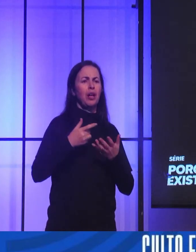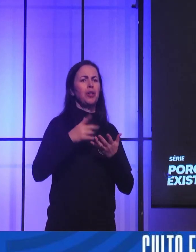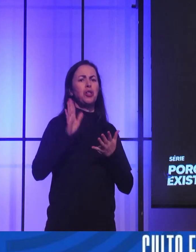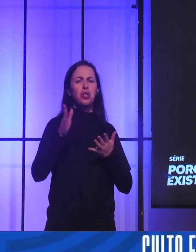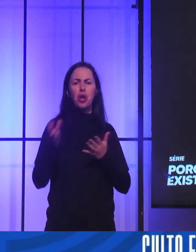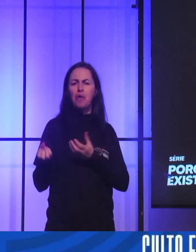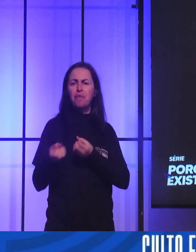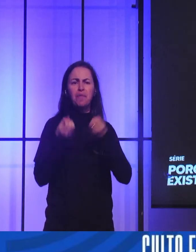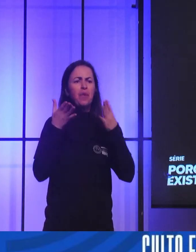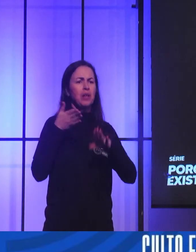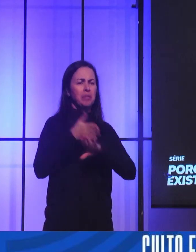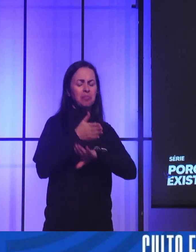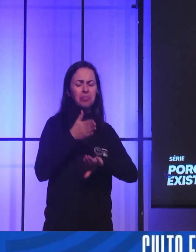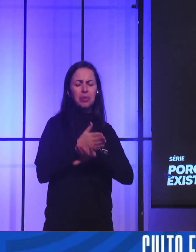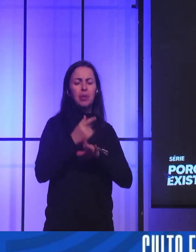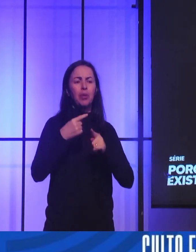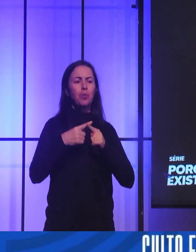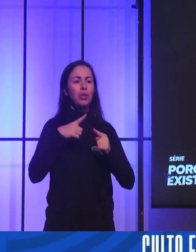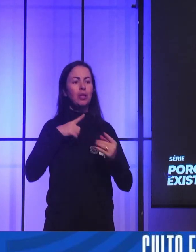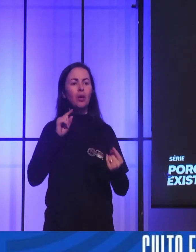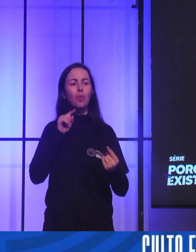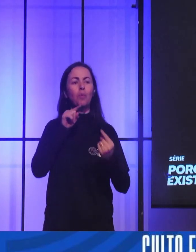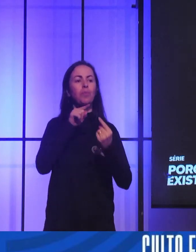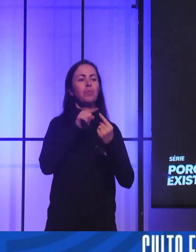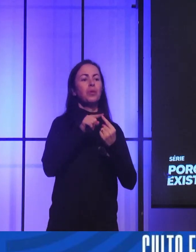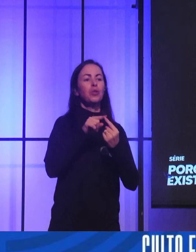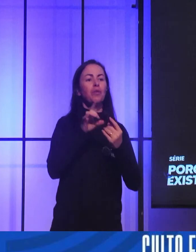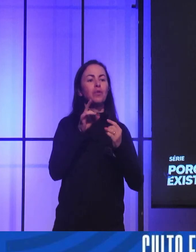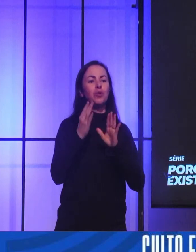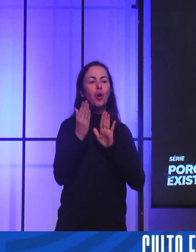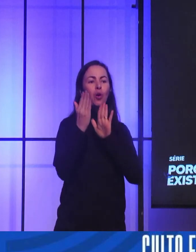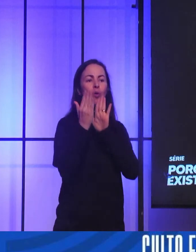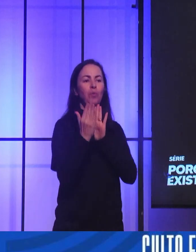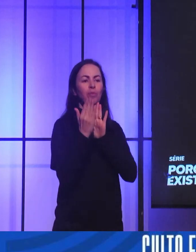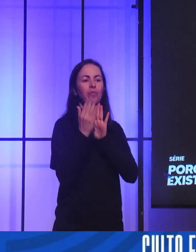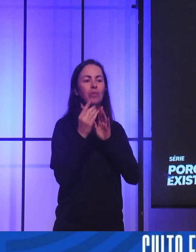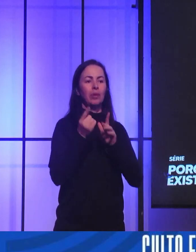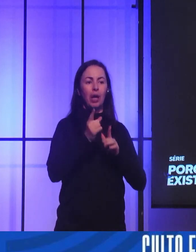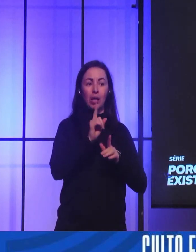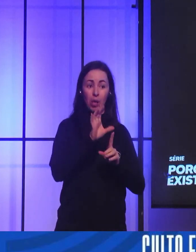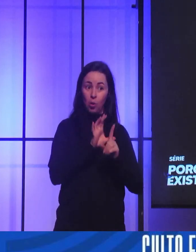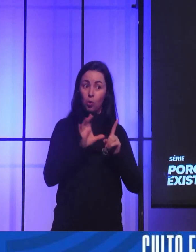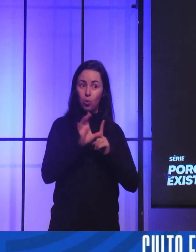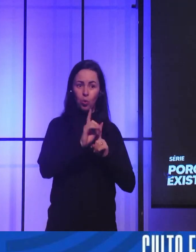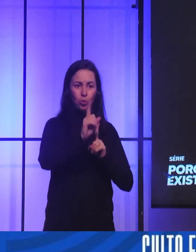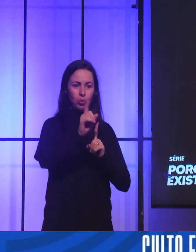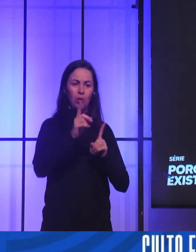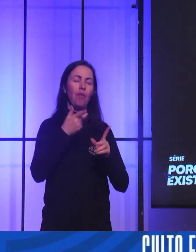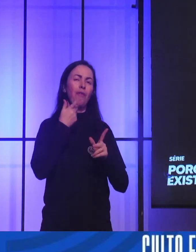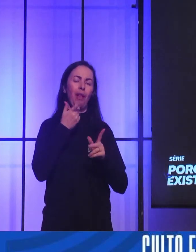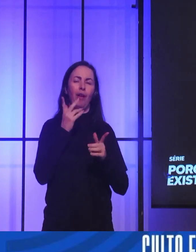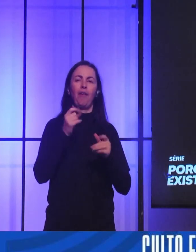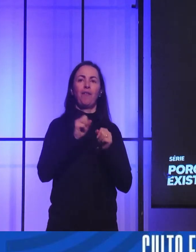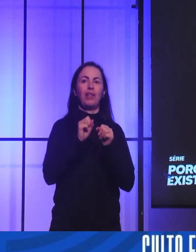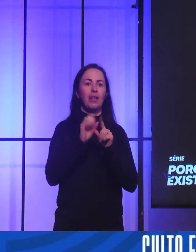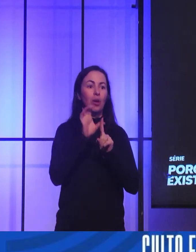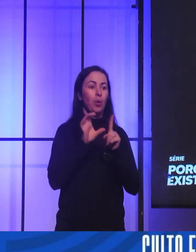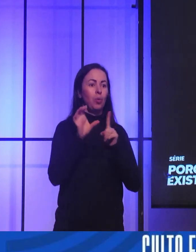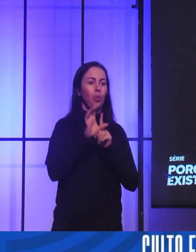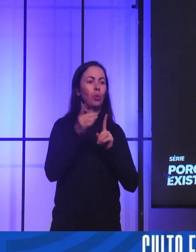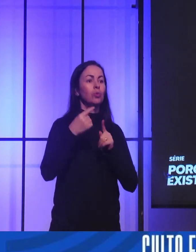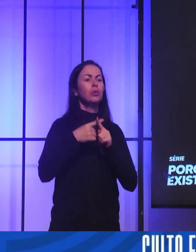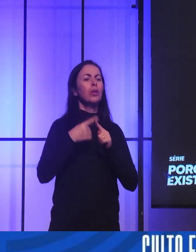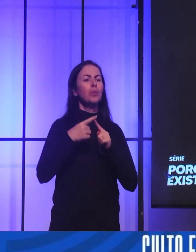festas em que a intenção das pessoas era confrontá-los, não fazer um culto, não estou dizendo que vou fazer um culto no aniversário, mas confrontá-los